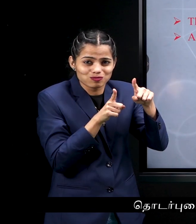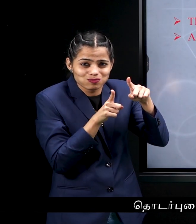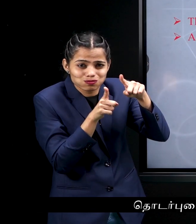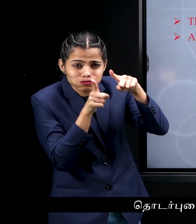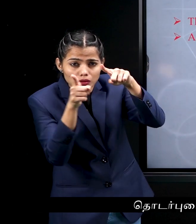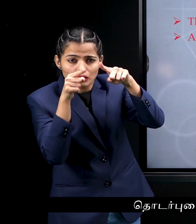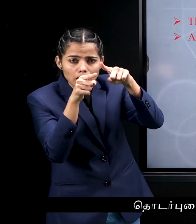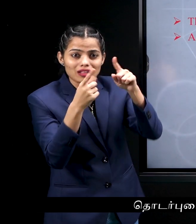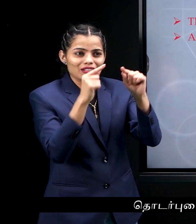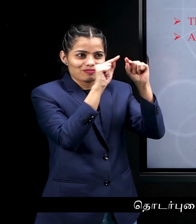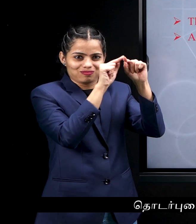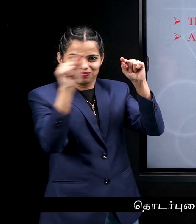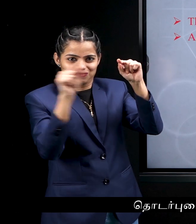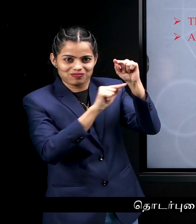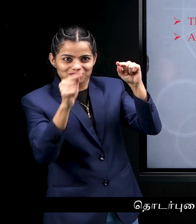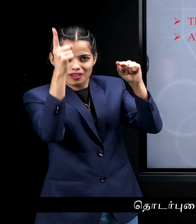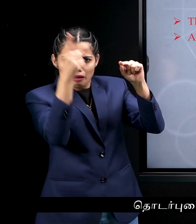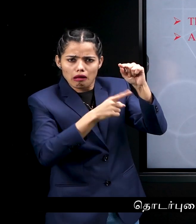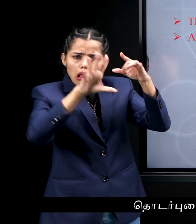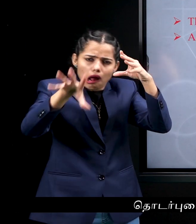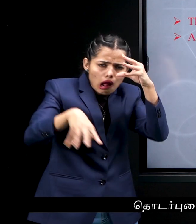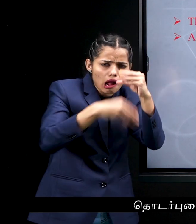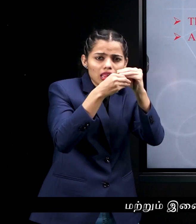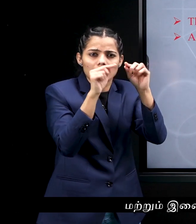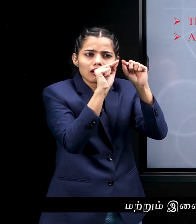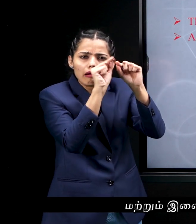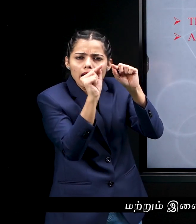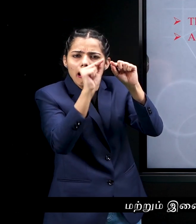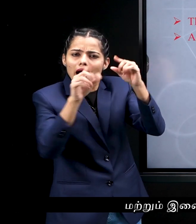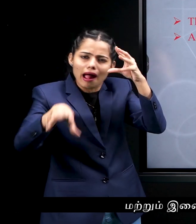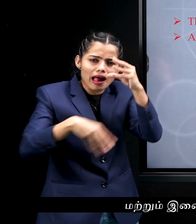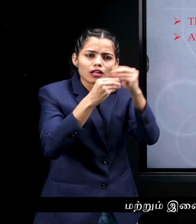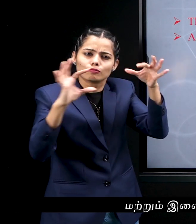இணைக்கோடுகள் மற்றும் குறுக்குவெட்டிகளை கையாளும்போது கூடுதல் கோண உறவுகள் எழுகின்றன.